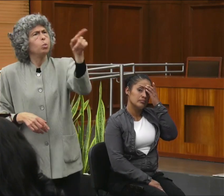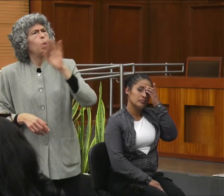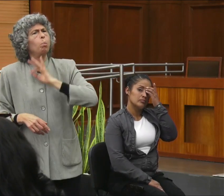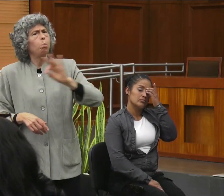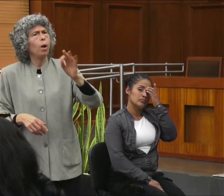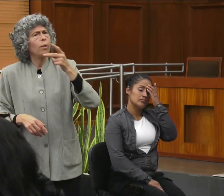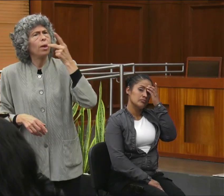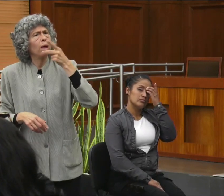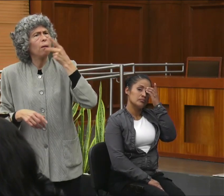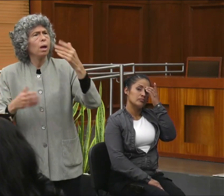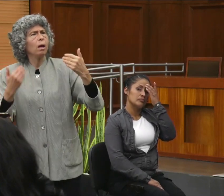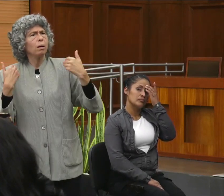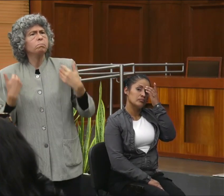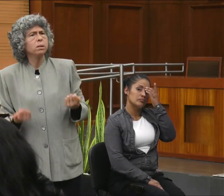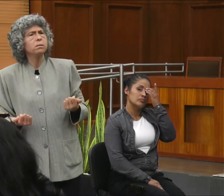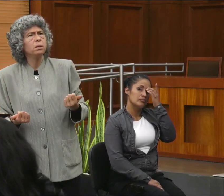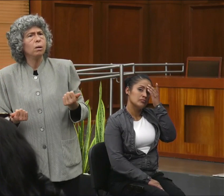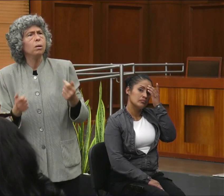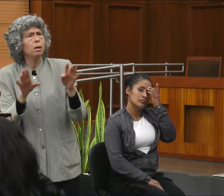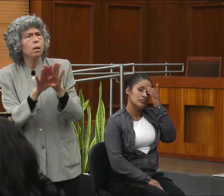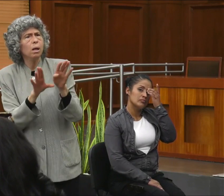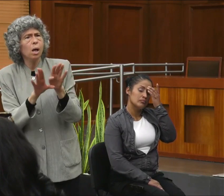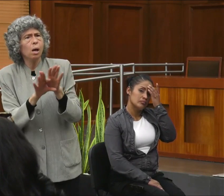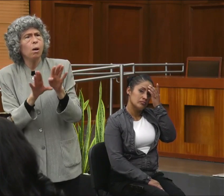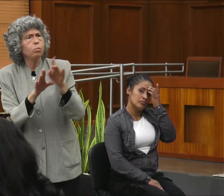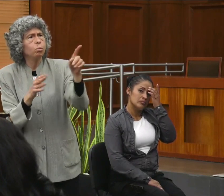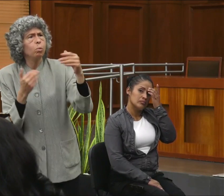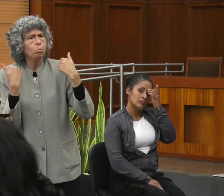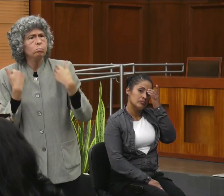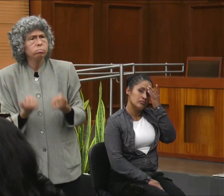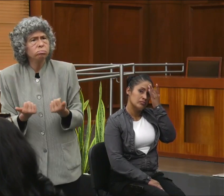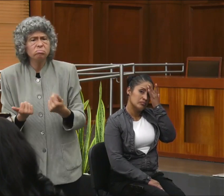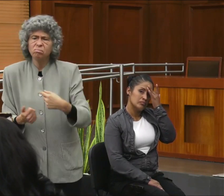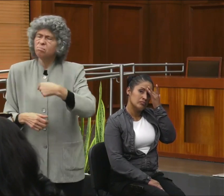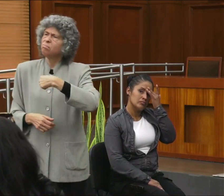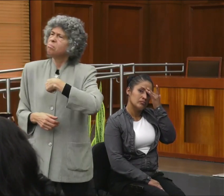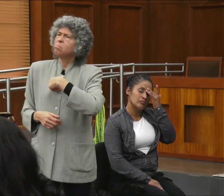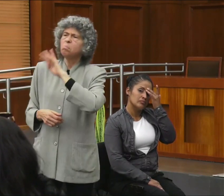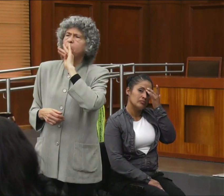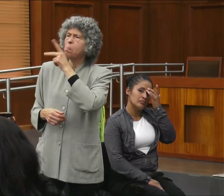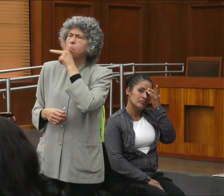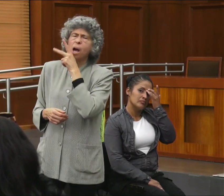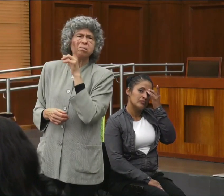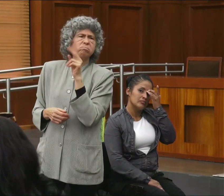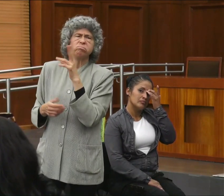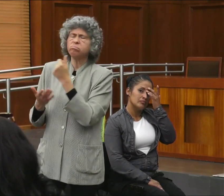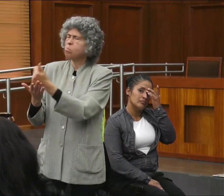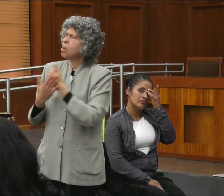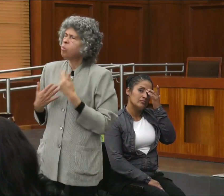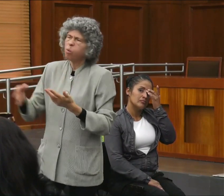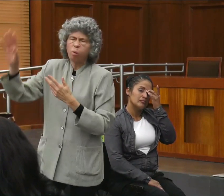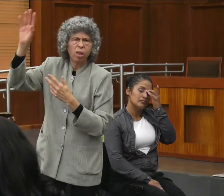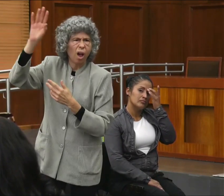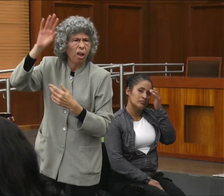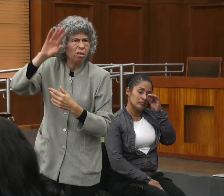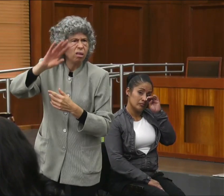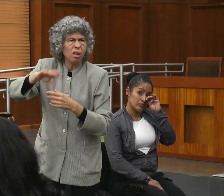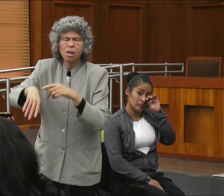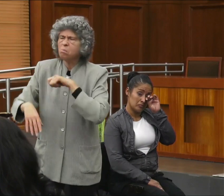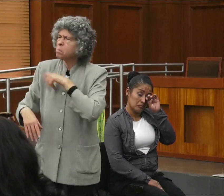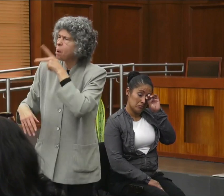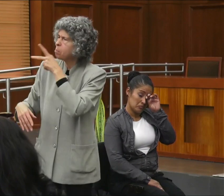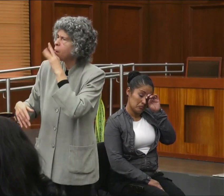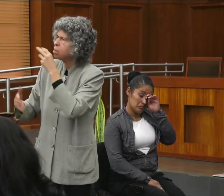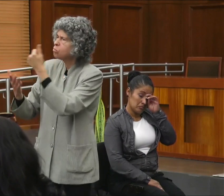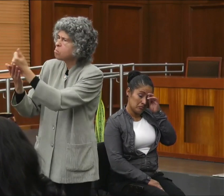Ana, tú puedes hablar, tú entiendes, ¿cómo le haces? ¿Cómo le has hecho? Pero a mí mis papás